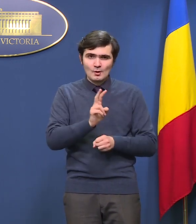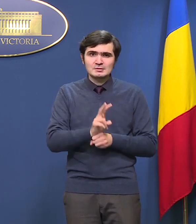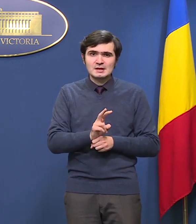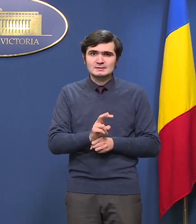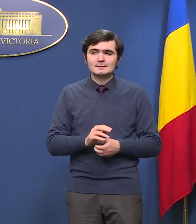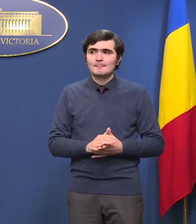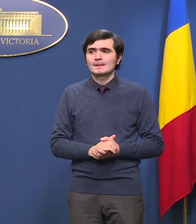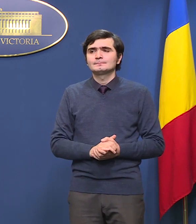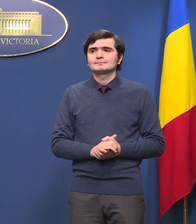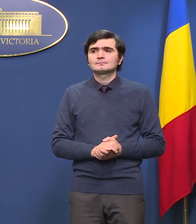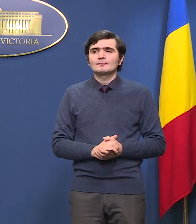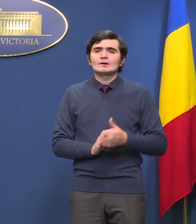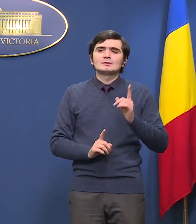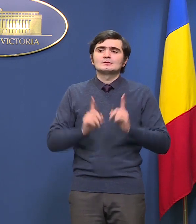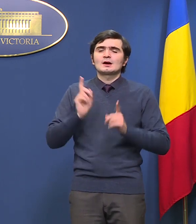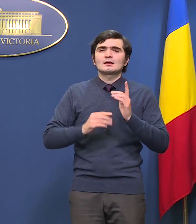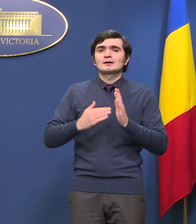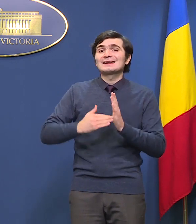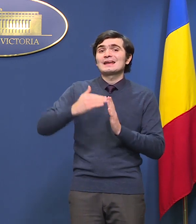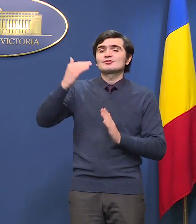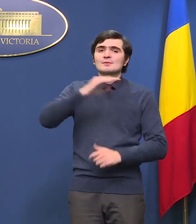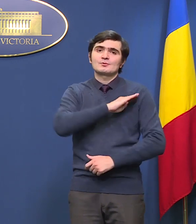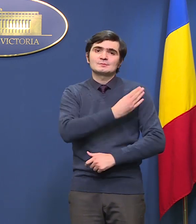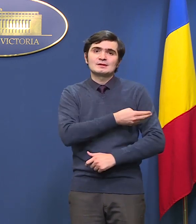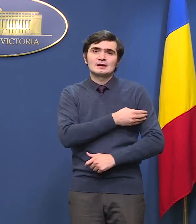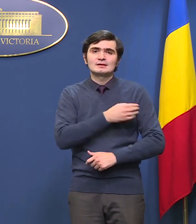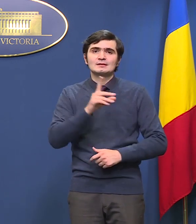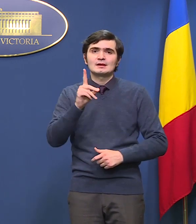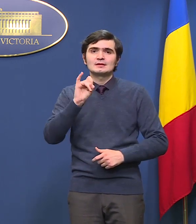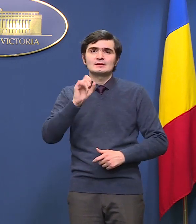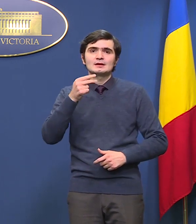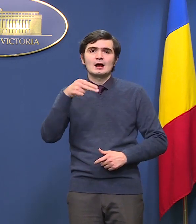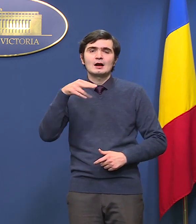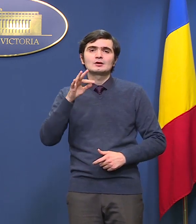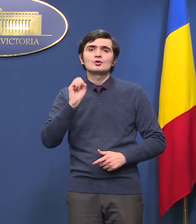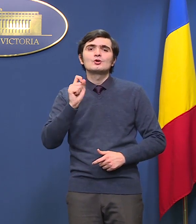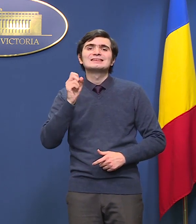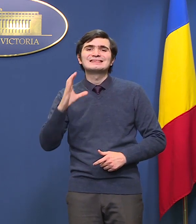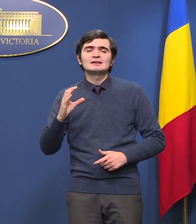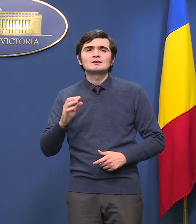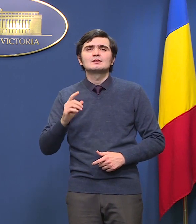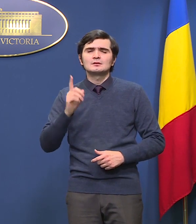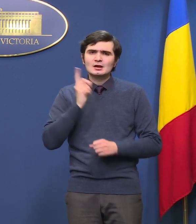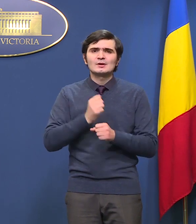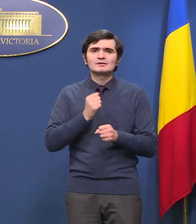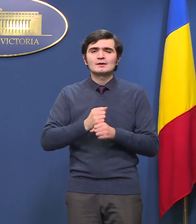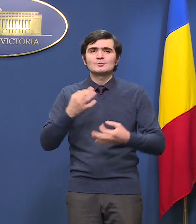ce creștem capacitatea de diagnosticare, acolo unde au existat cazuri, evident, va trebui să testăm